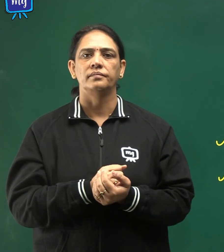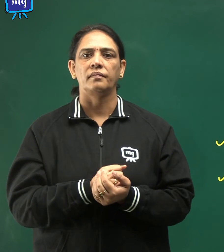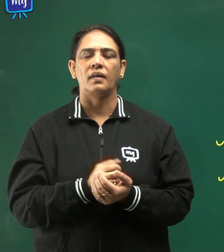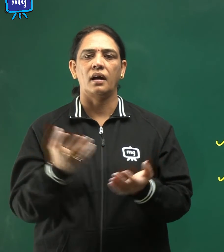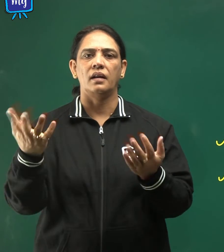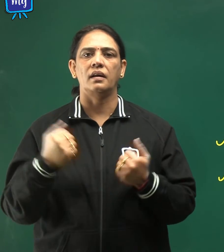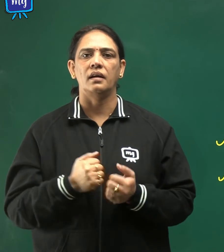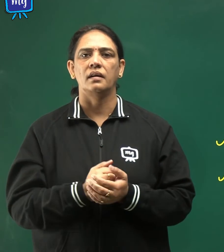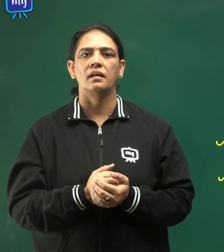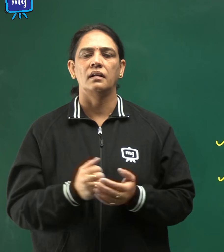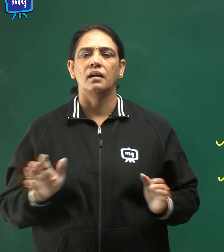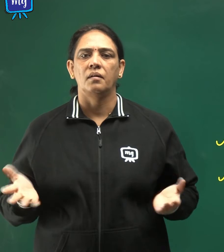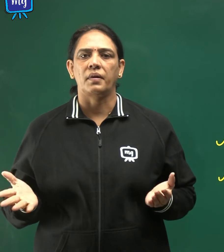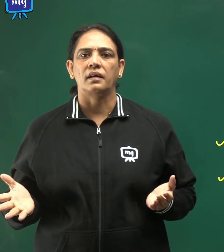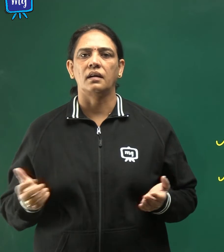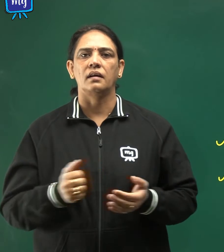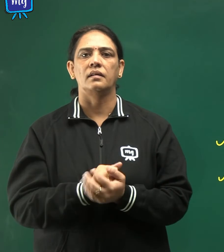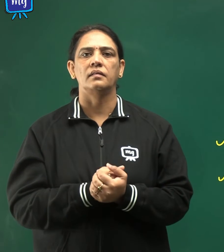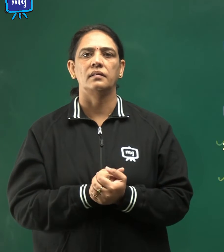आने की प्रायिकता